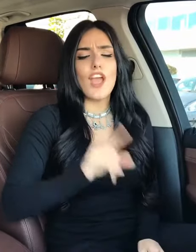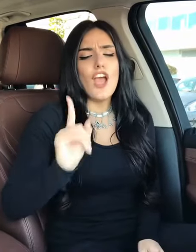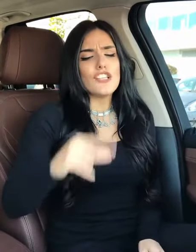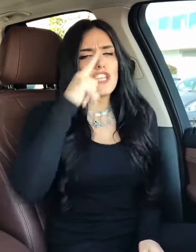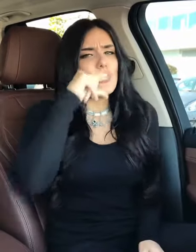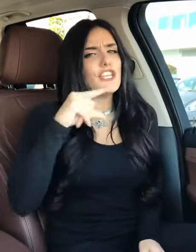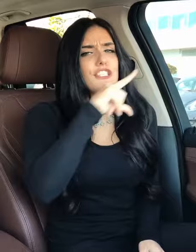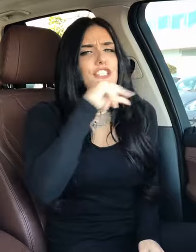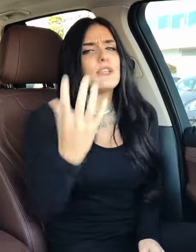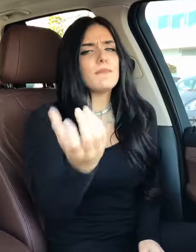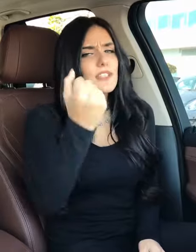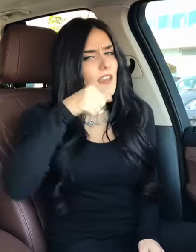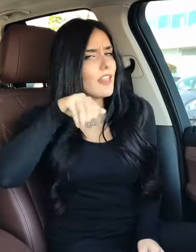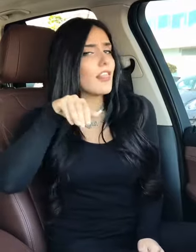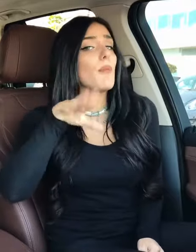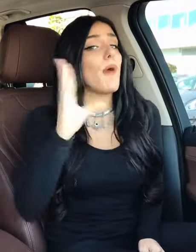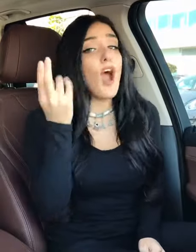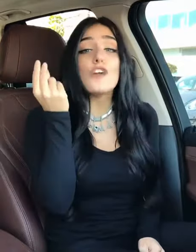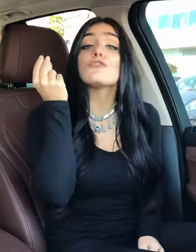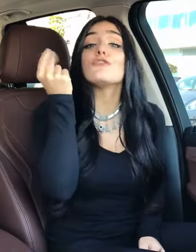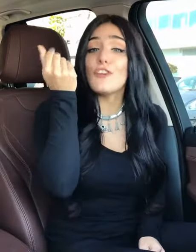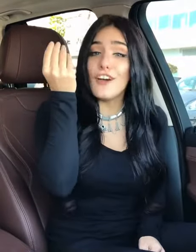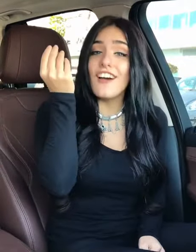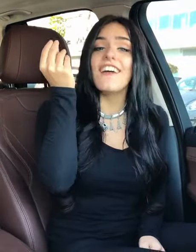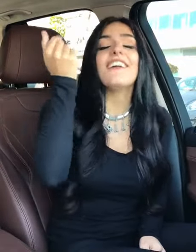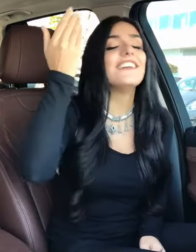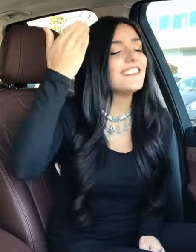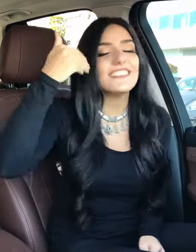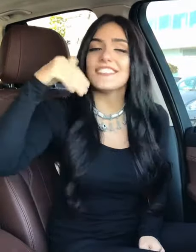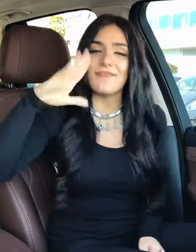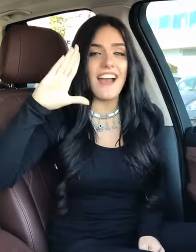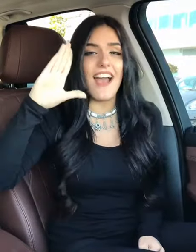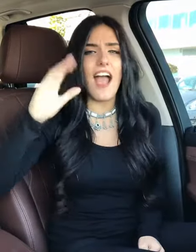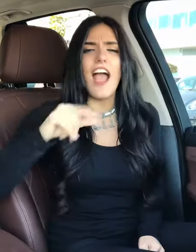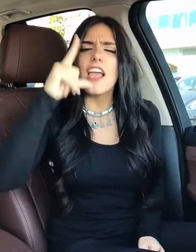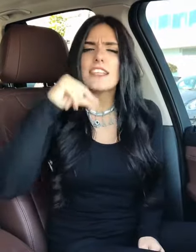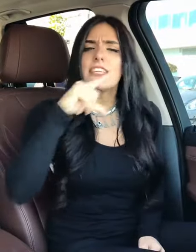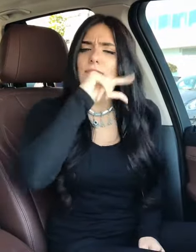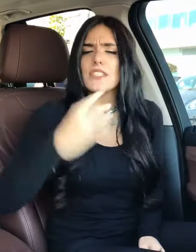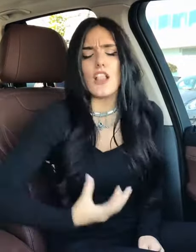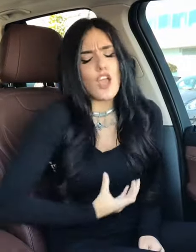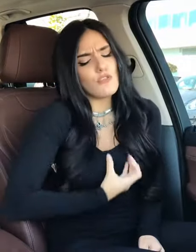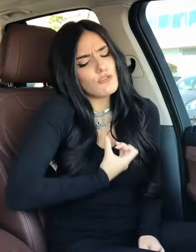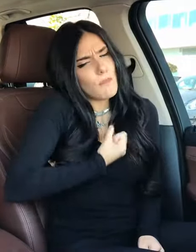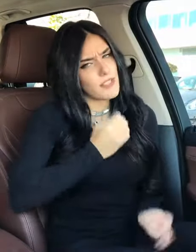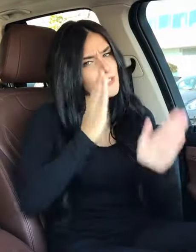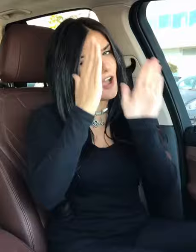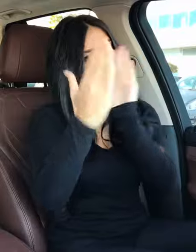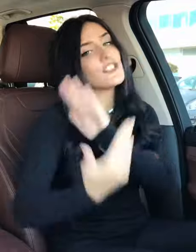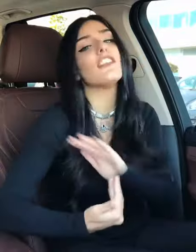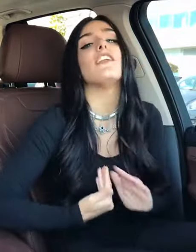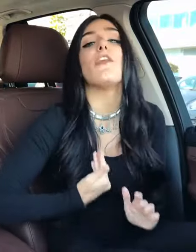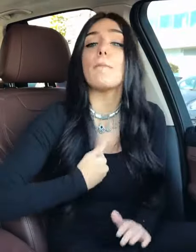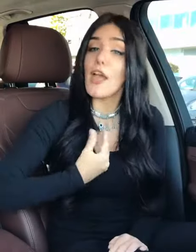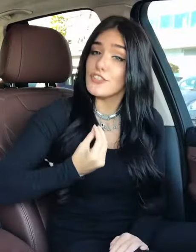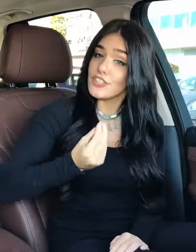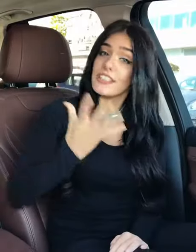bakarım. Seni hiç kimseler alamaz, unutma. Kimseler üzemez, karşılarına ben